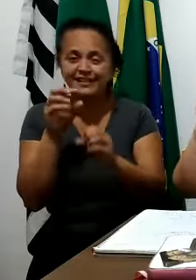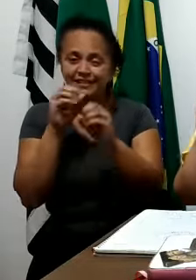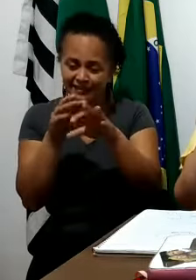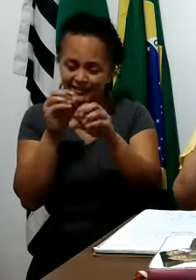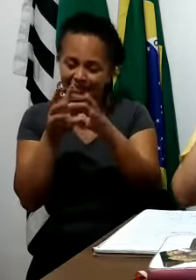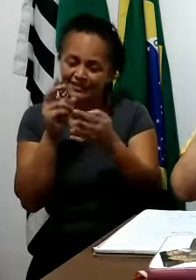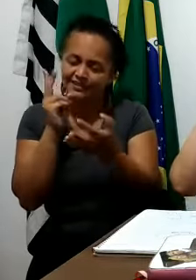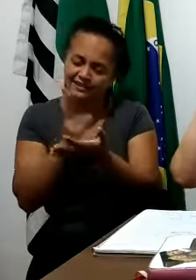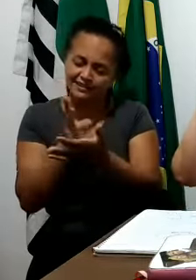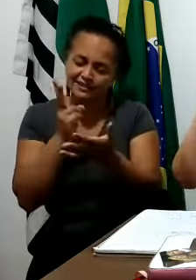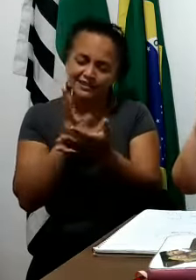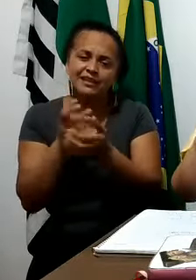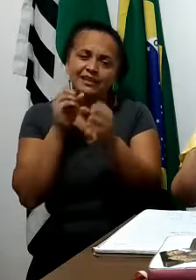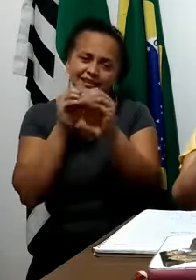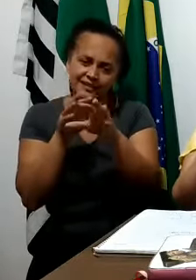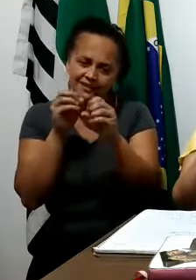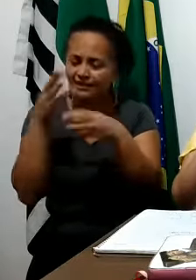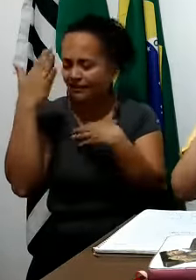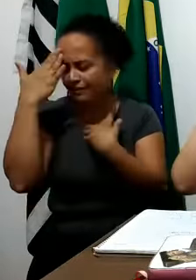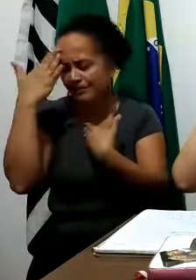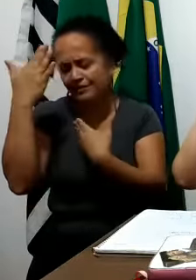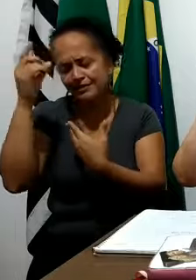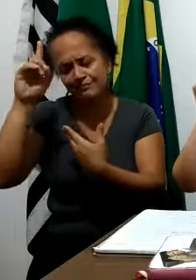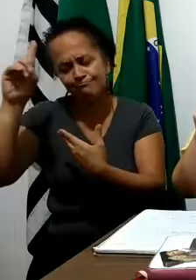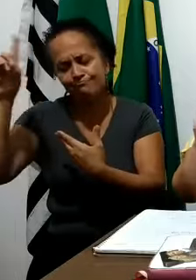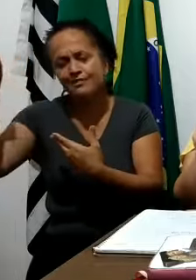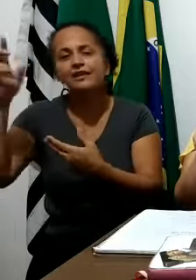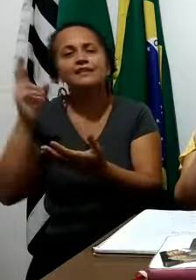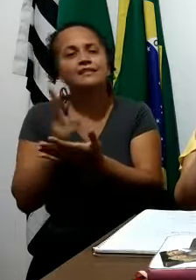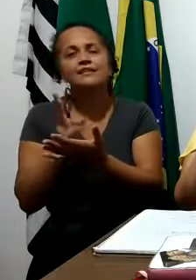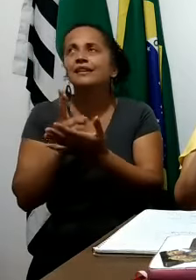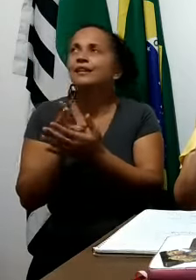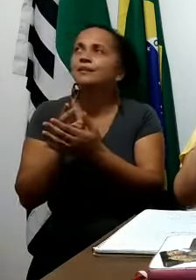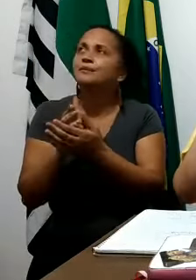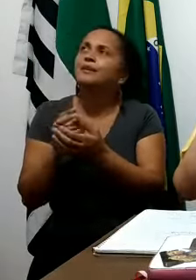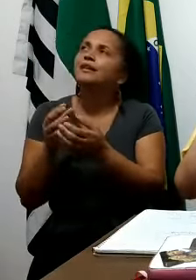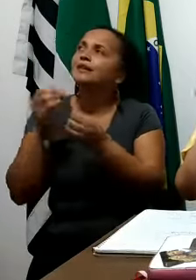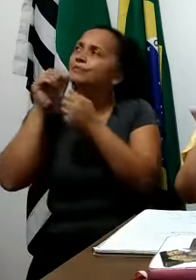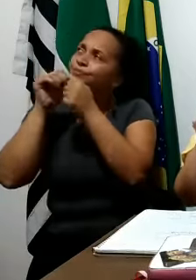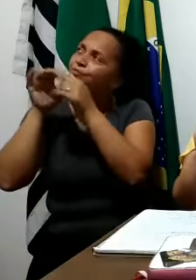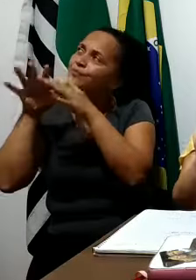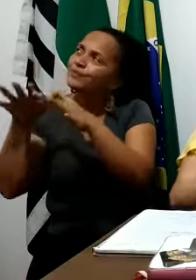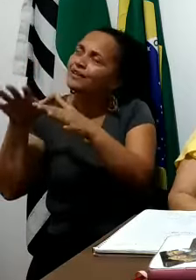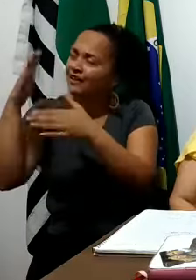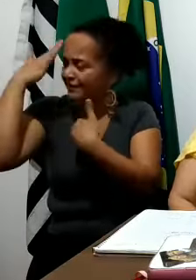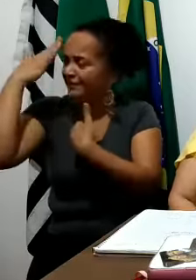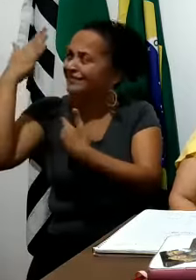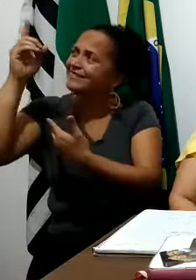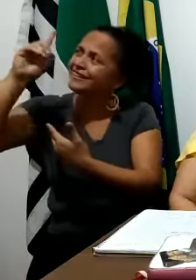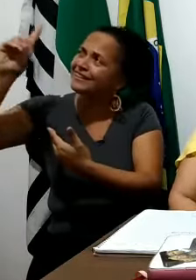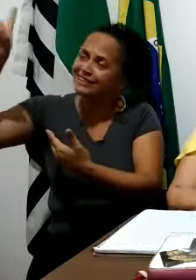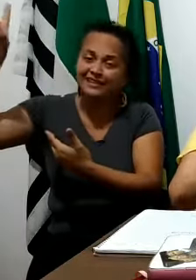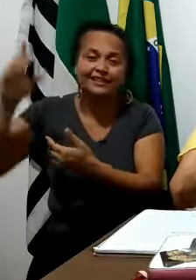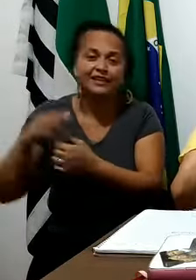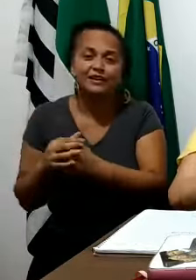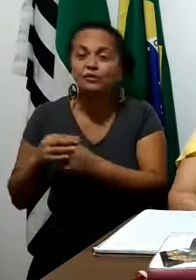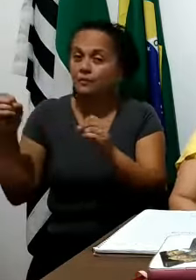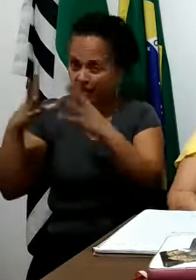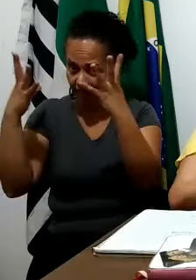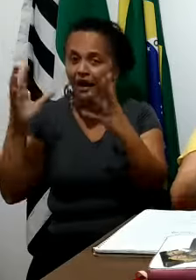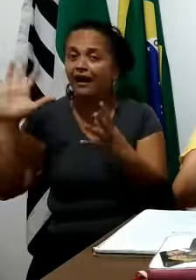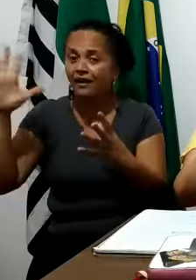sempre fala, regar com ações de graças, né? Chamar a existência, né? Aquilo ainda que a gente não está vendo. Eu